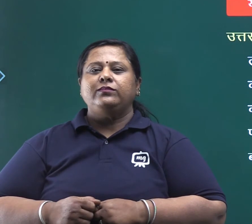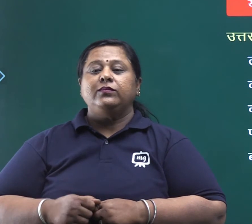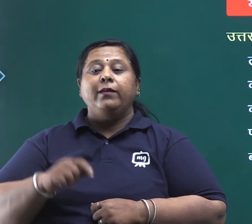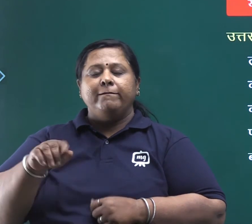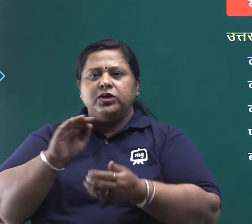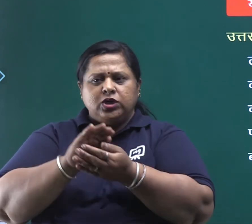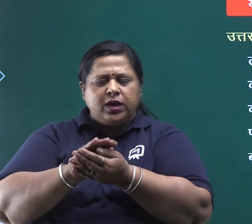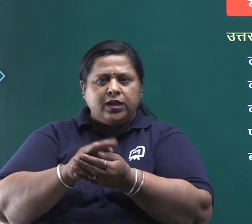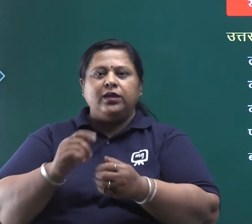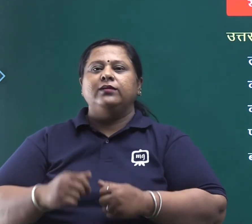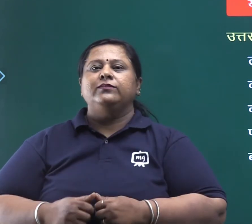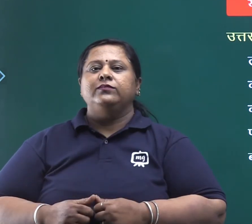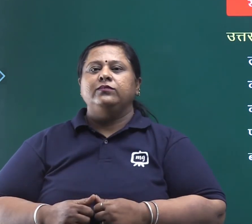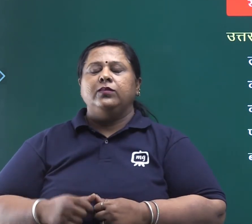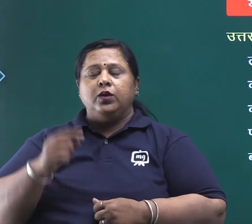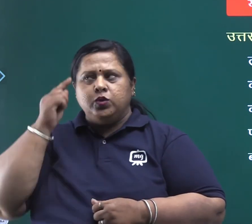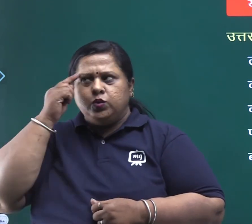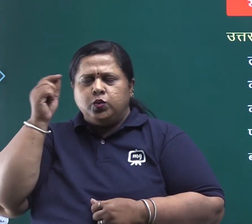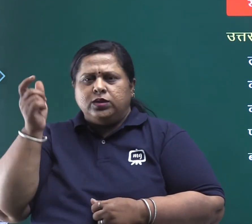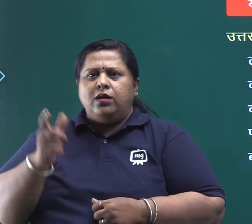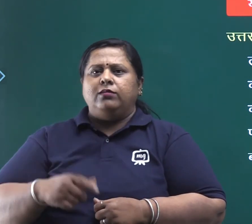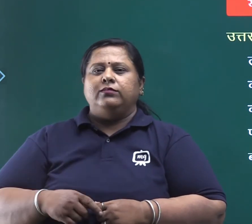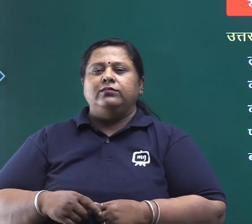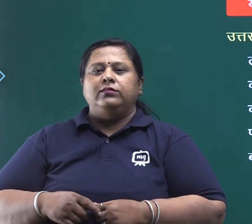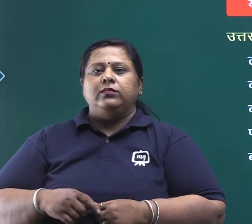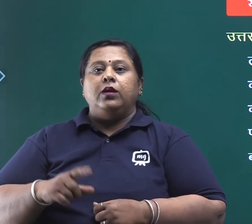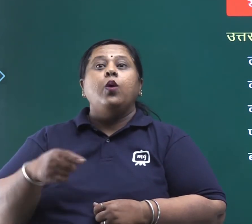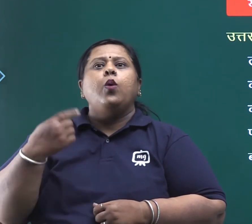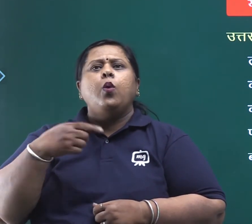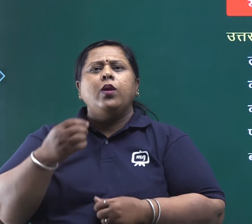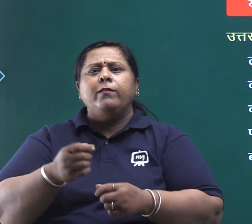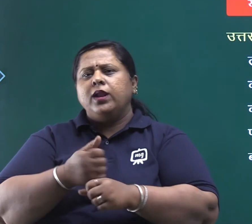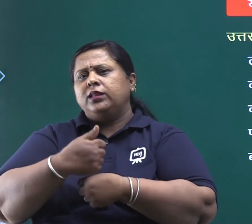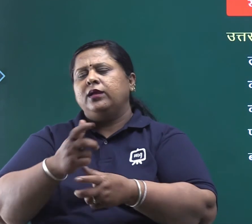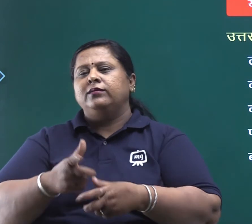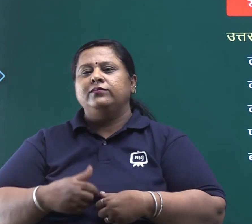बचाने की योजना कौन बनाते हैं?